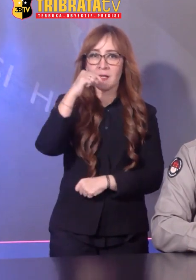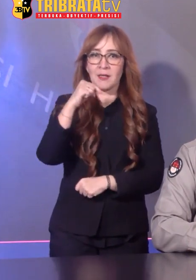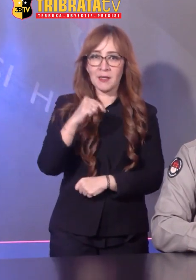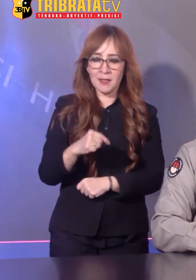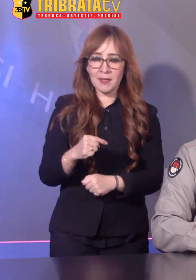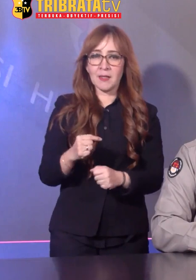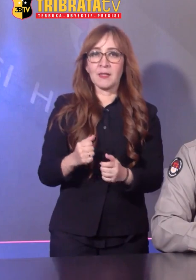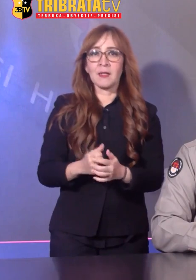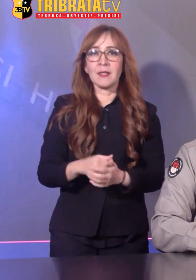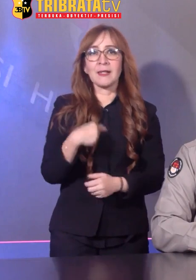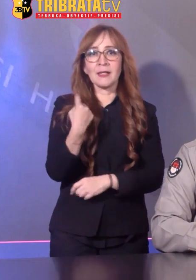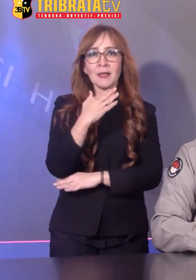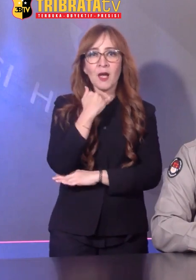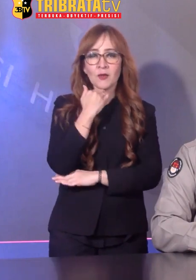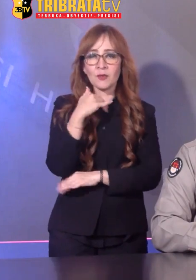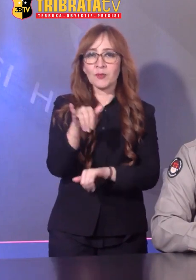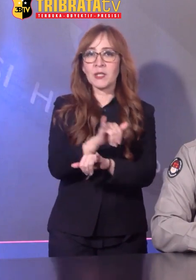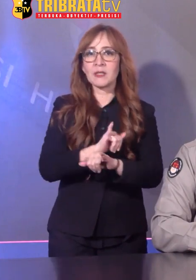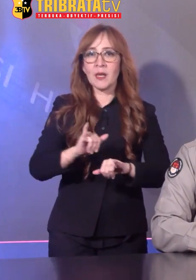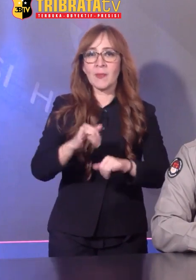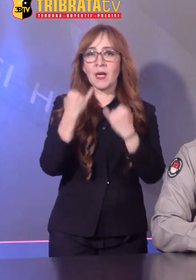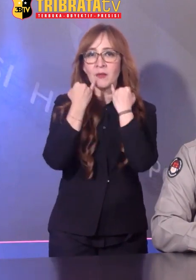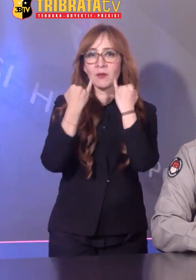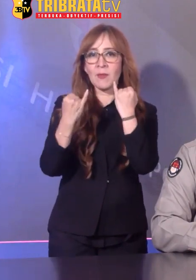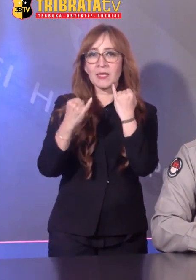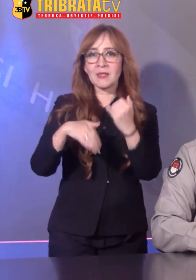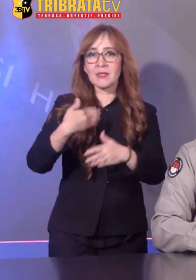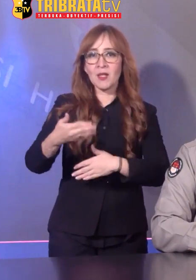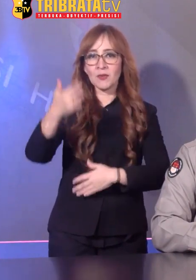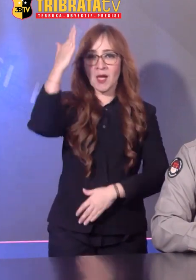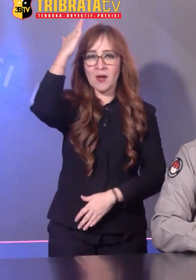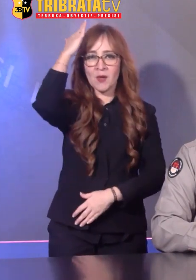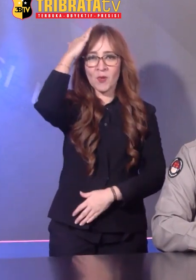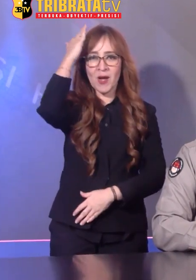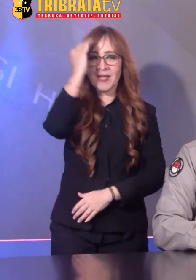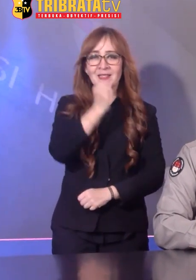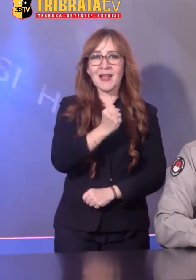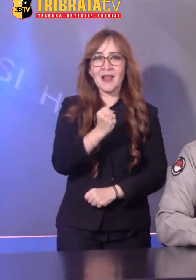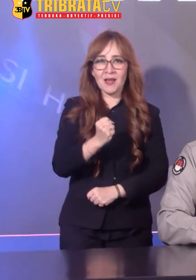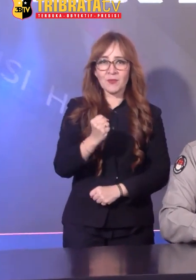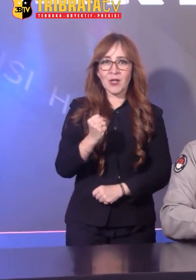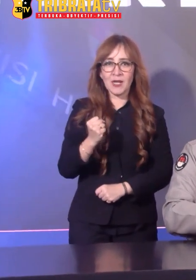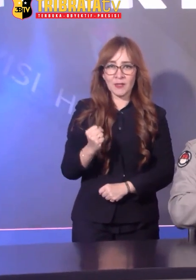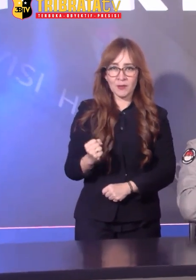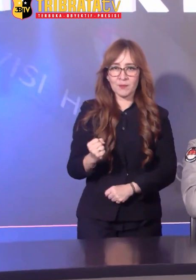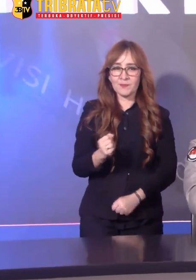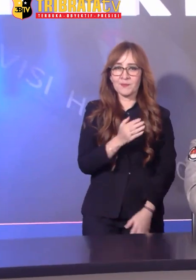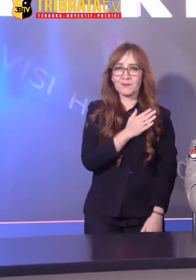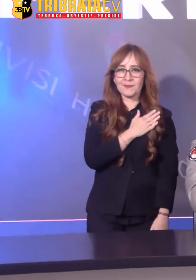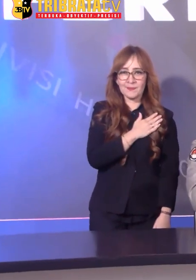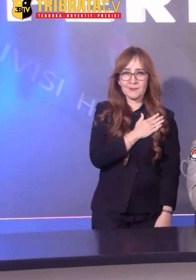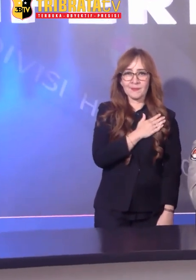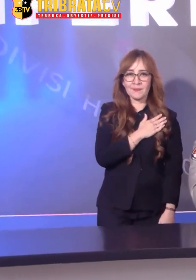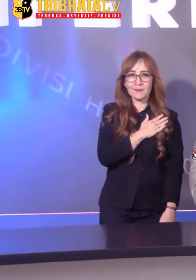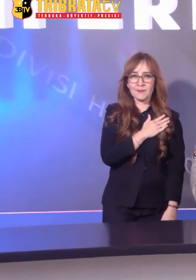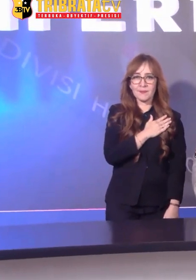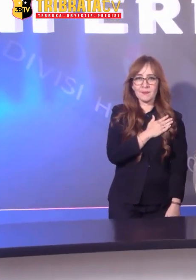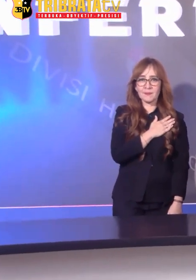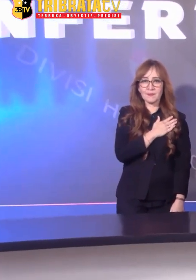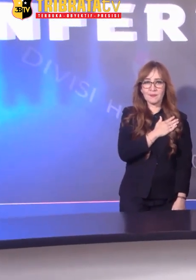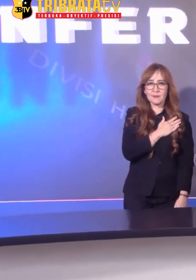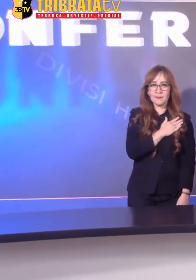Dan kita tunggu bersama update berikutnya Wassalamualaikum Wr. Wb Salam Presisi